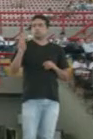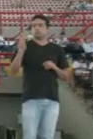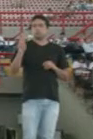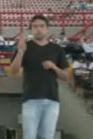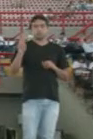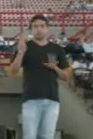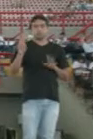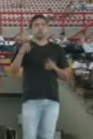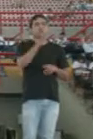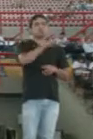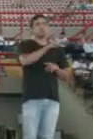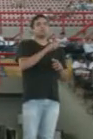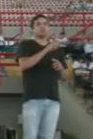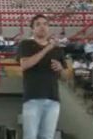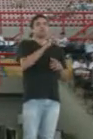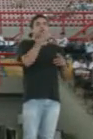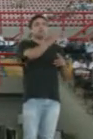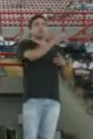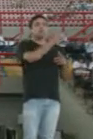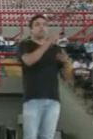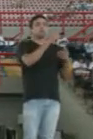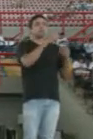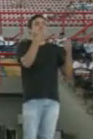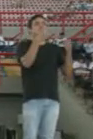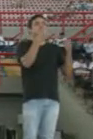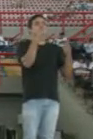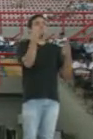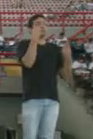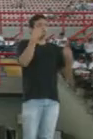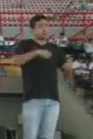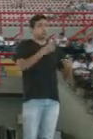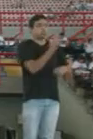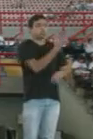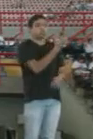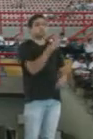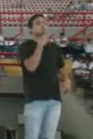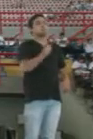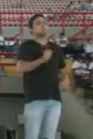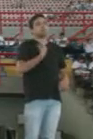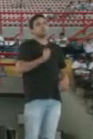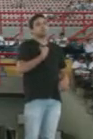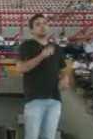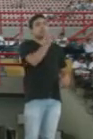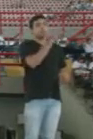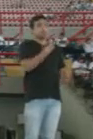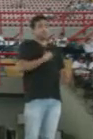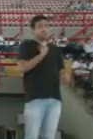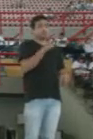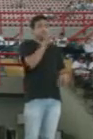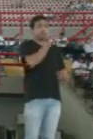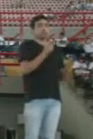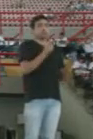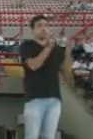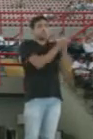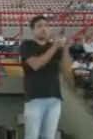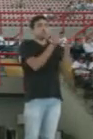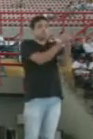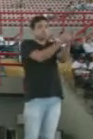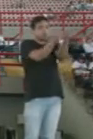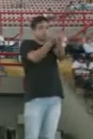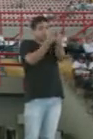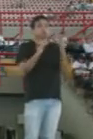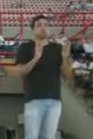U. E as outras não existem sozinhas. Elas só existem se tiver alguma